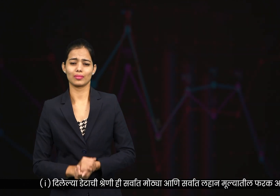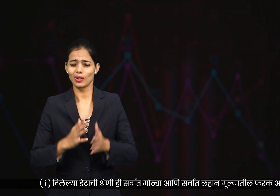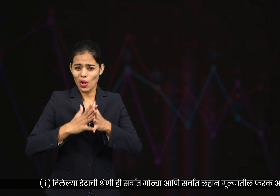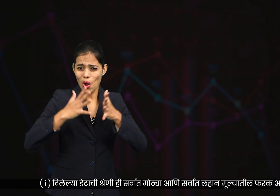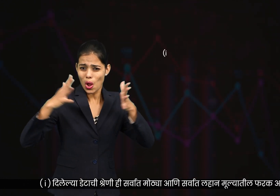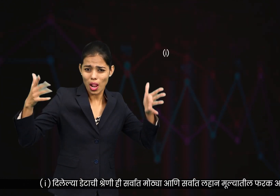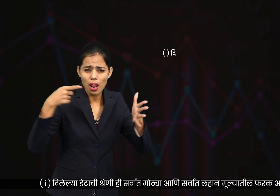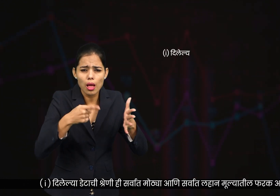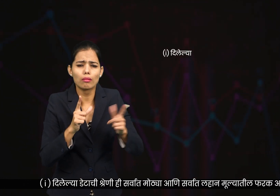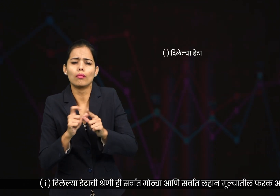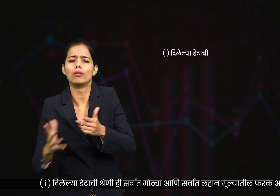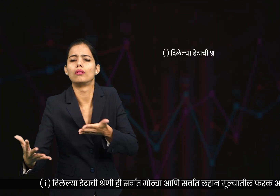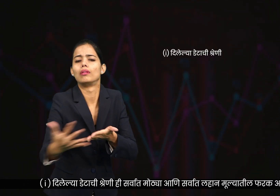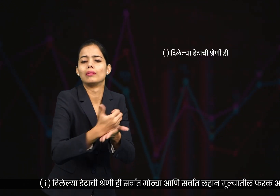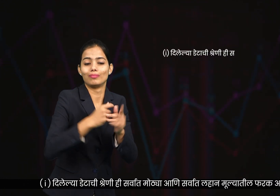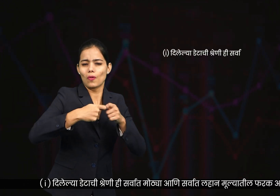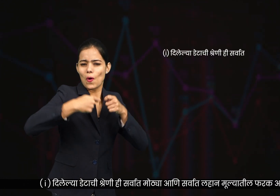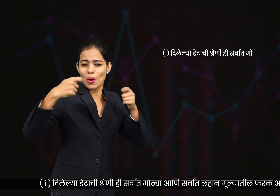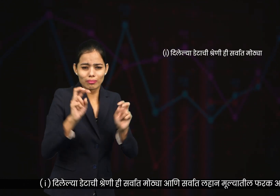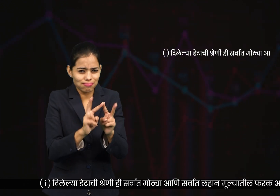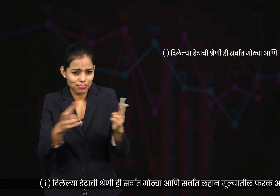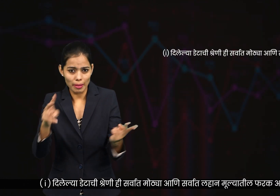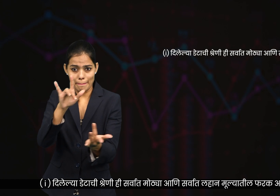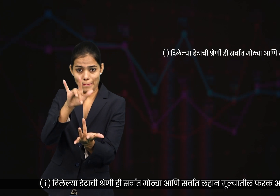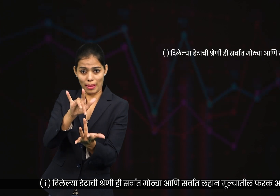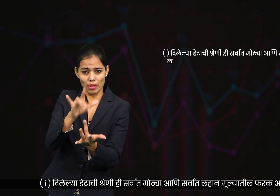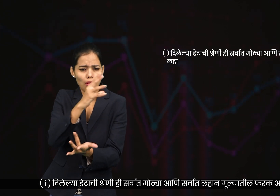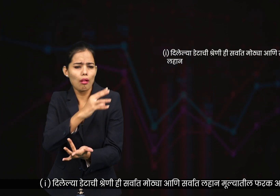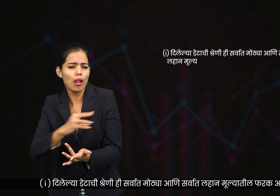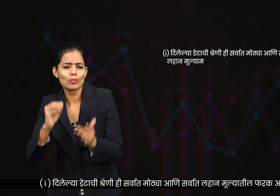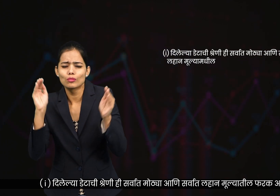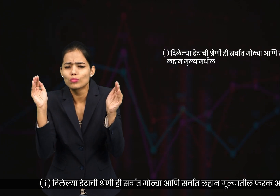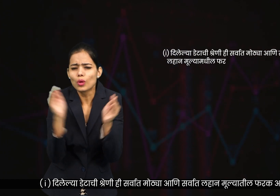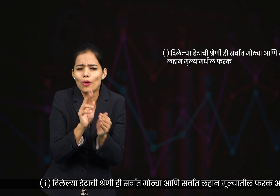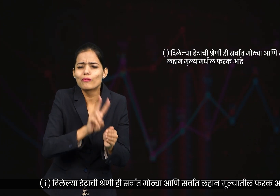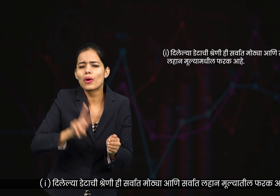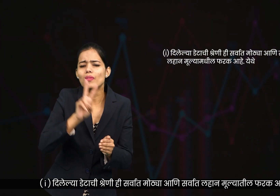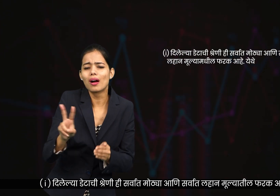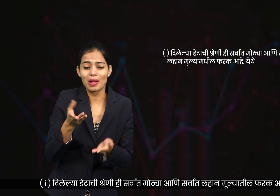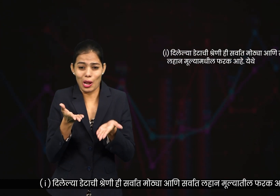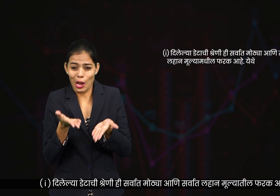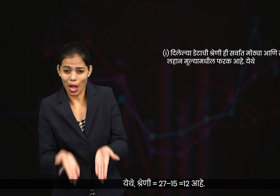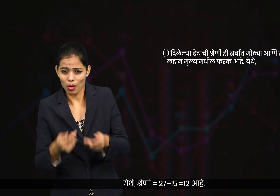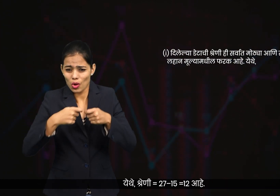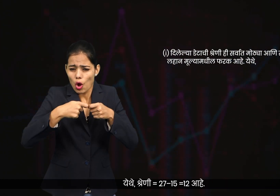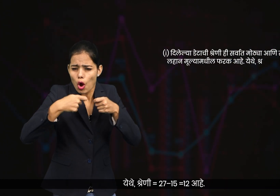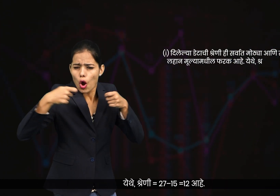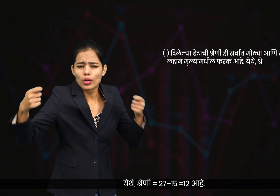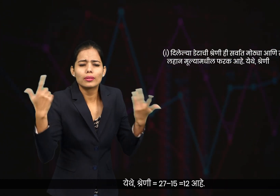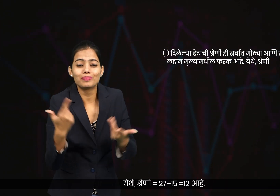1. दिलेल्या डेटाची श्रेणी ही सर्वात मोठ्या आणि सर्वात लहान मूल्यातील फरक आहे. येथे श्रेणी